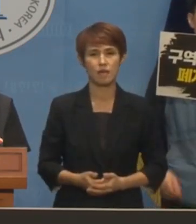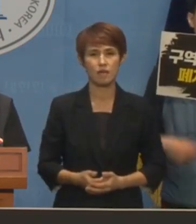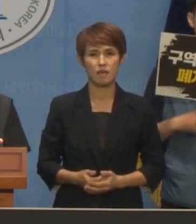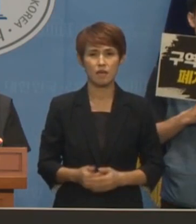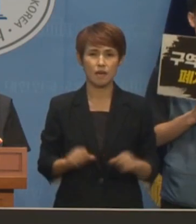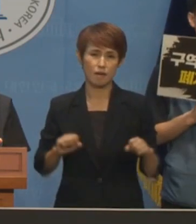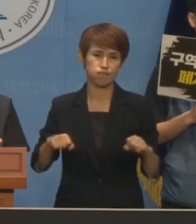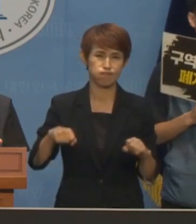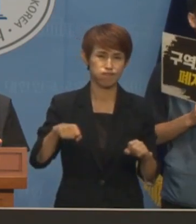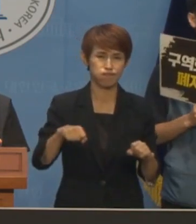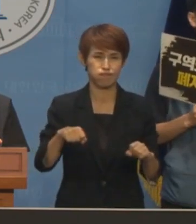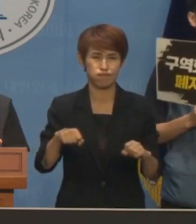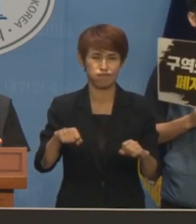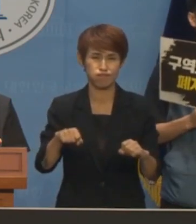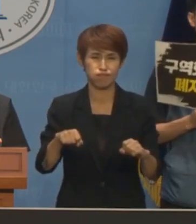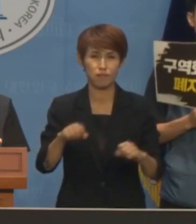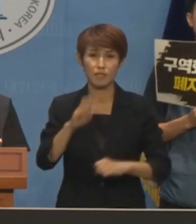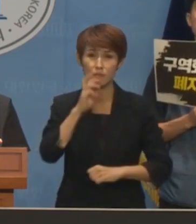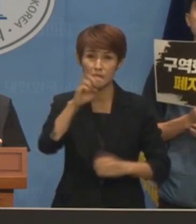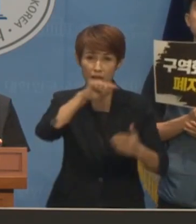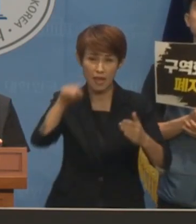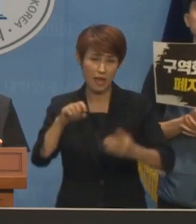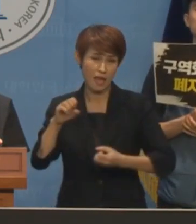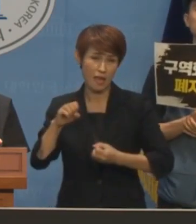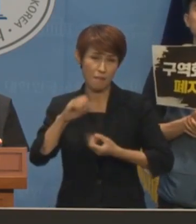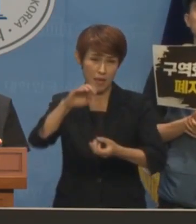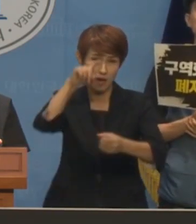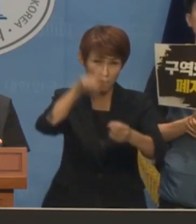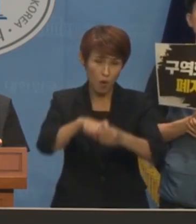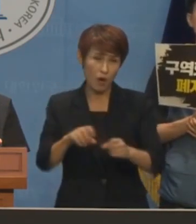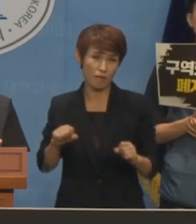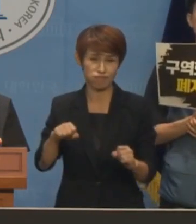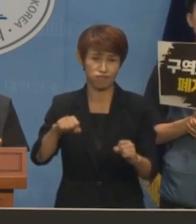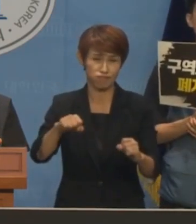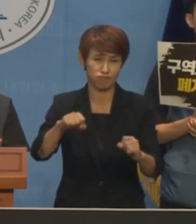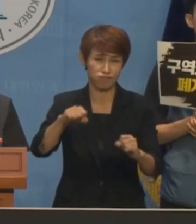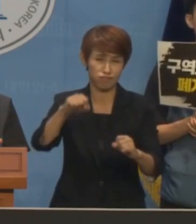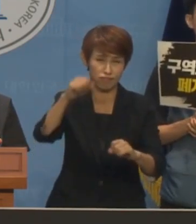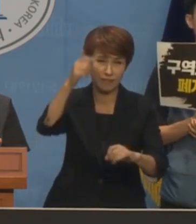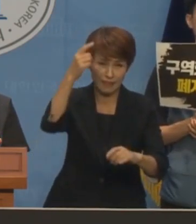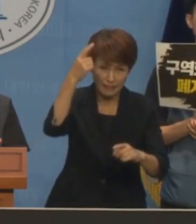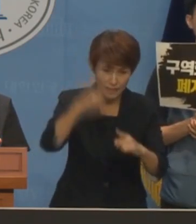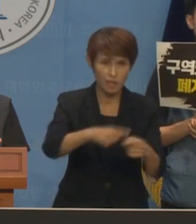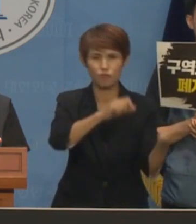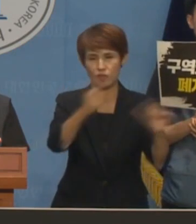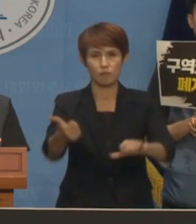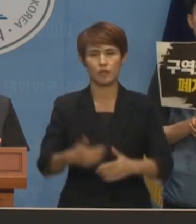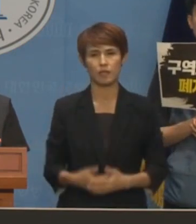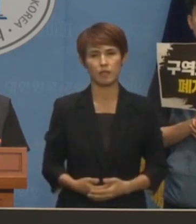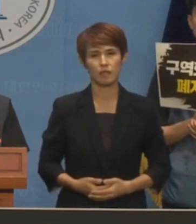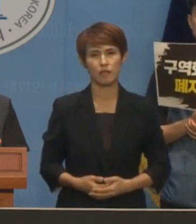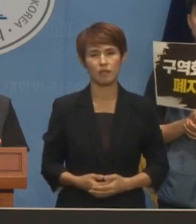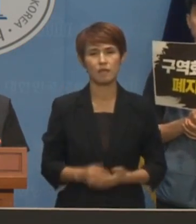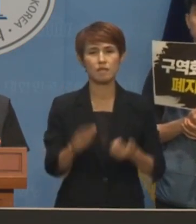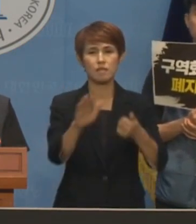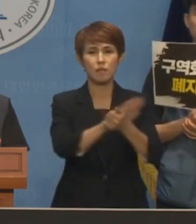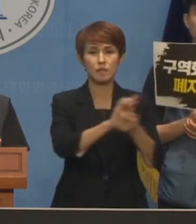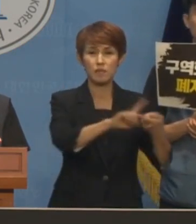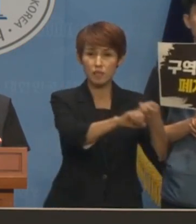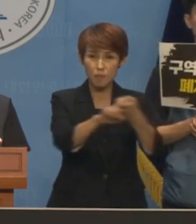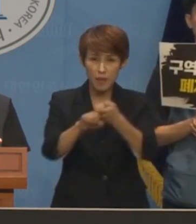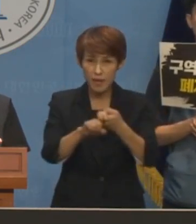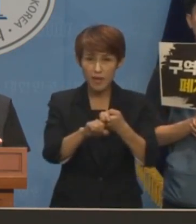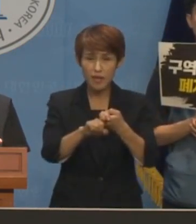내몰렸고 그 결과 청년들은 도로에서 목숨을 잃었습니다 서비스 연맹과 많은 단체들이 30분